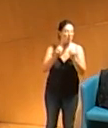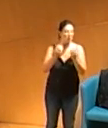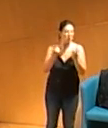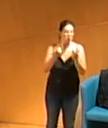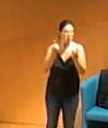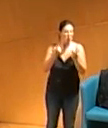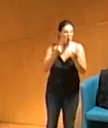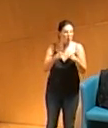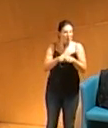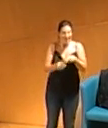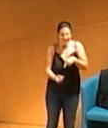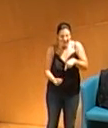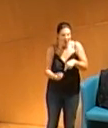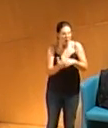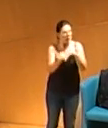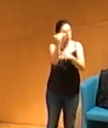adulte qui fait